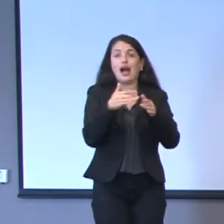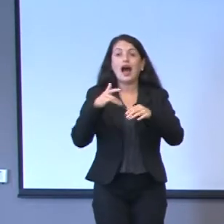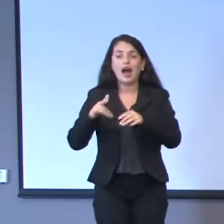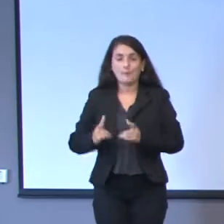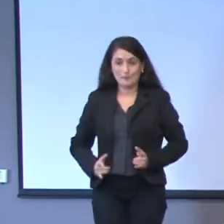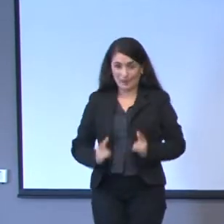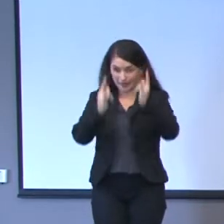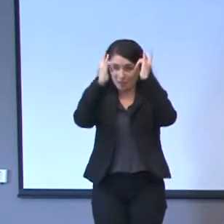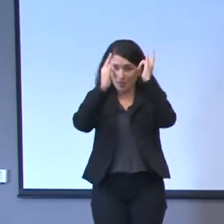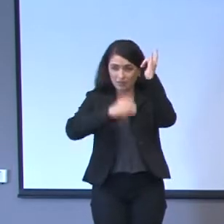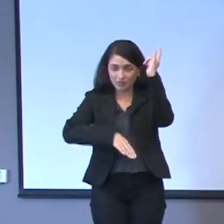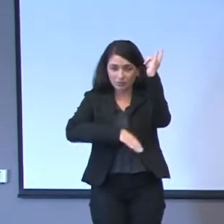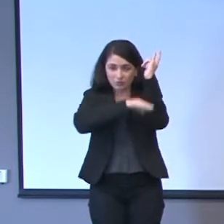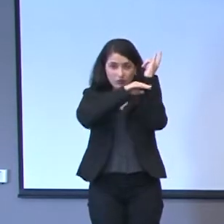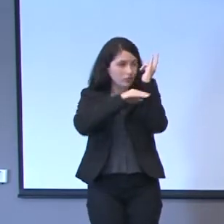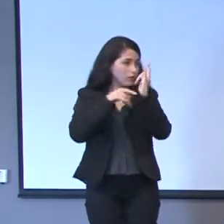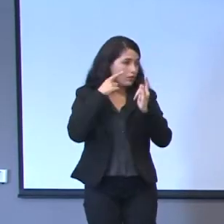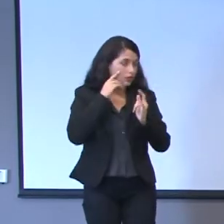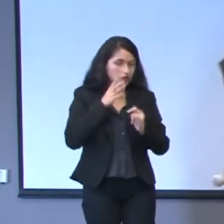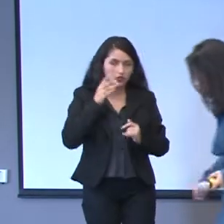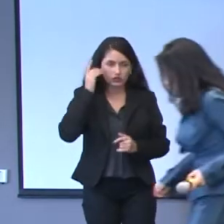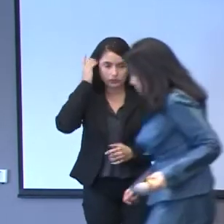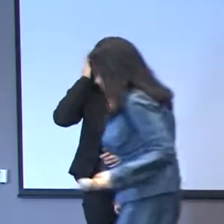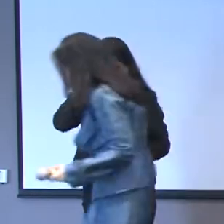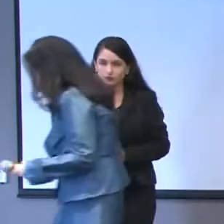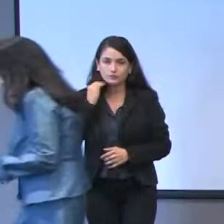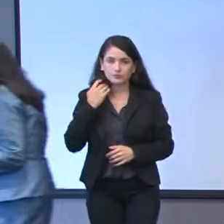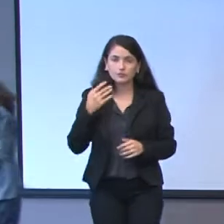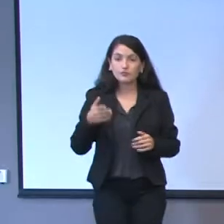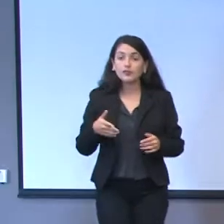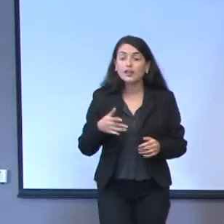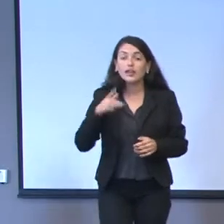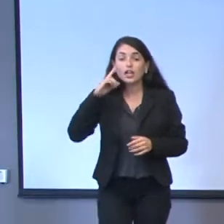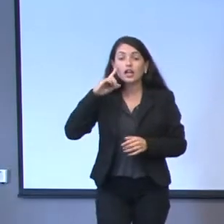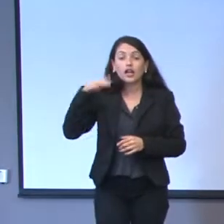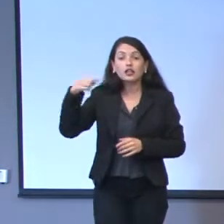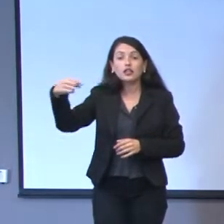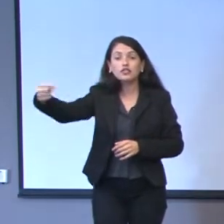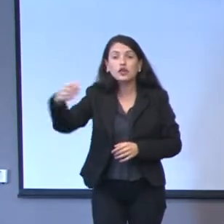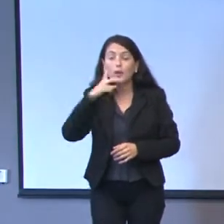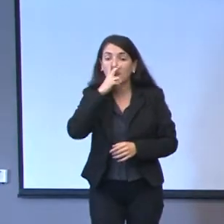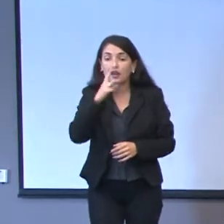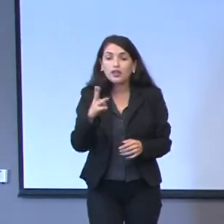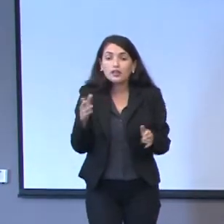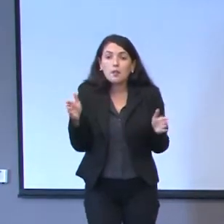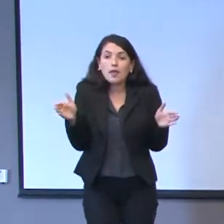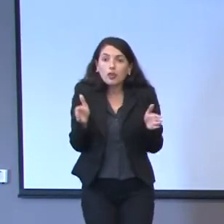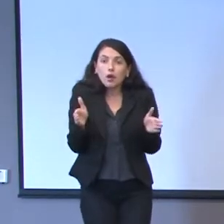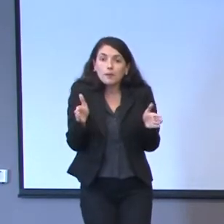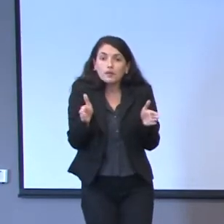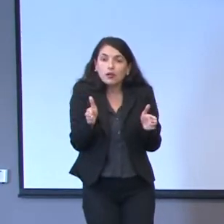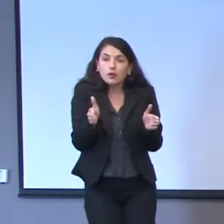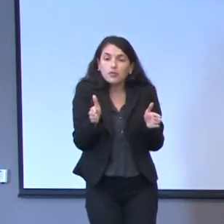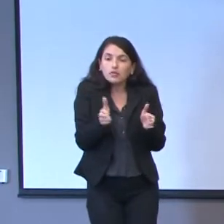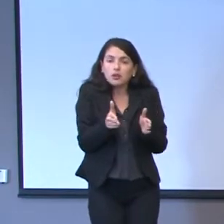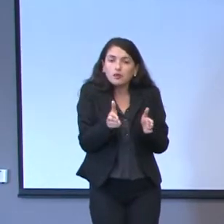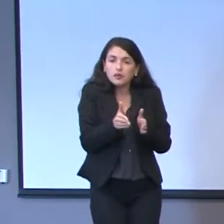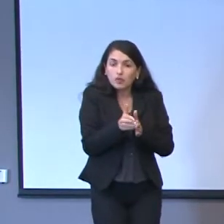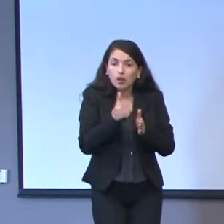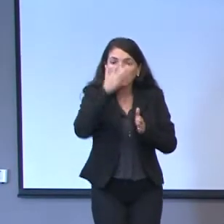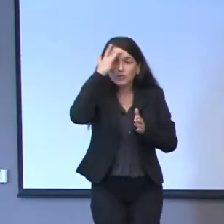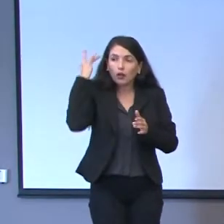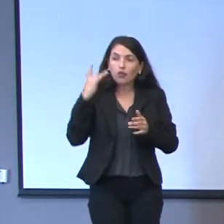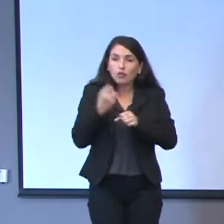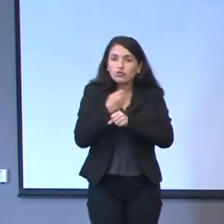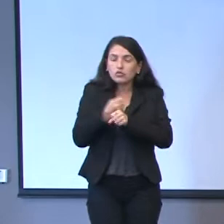apartamentos. Vocês já perceberam? É cada vez menor. A gente tem aceitado essa questão imobiliária,